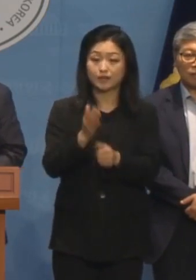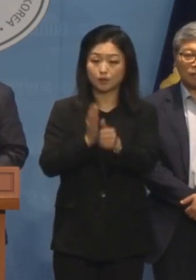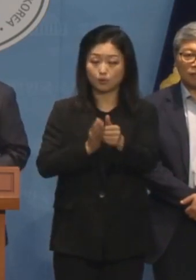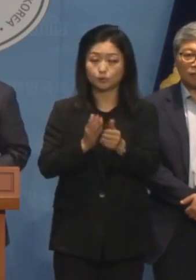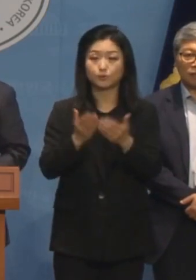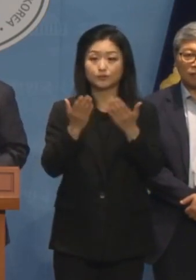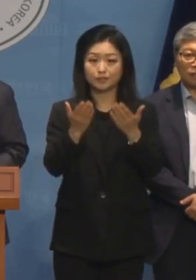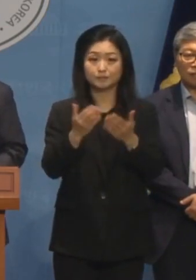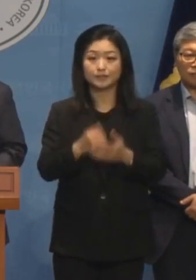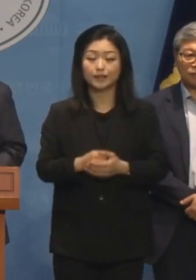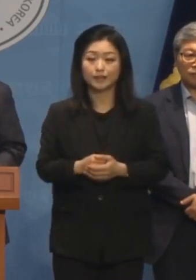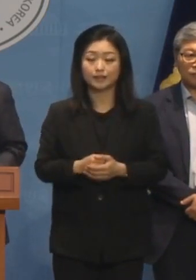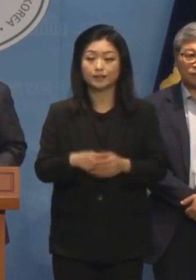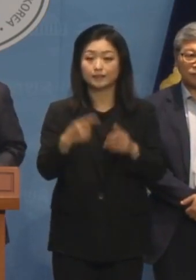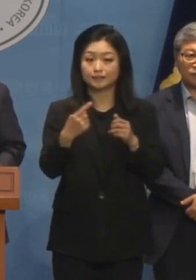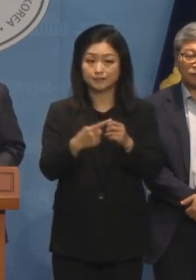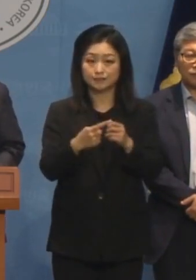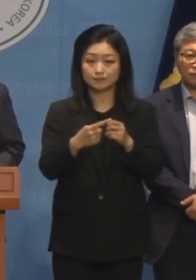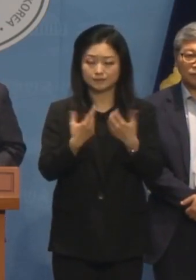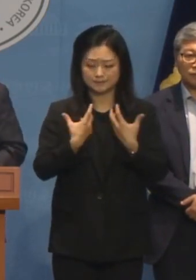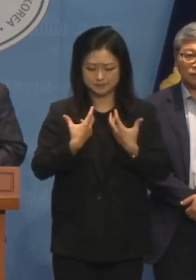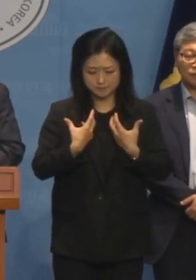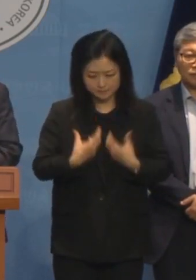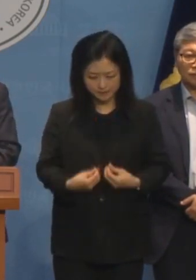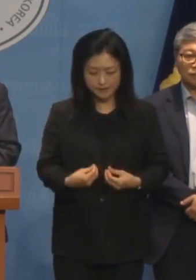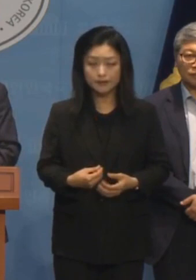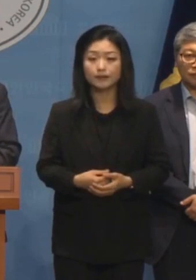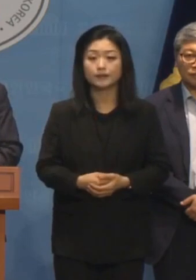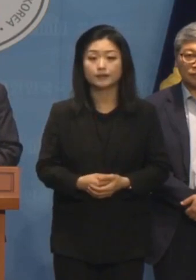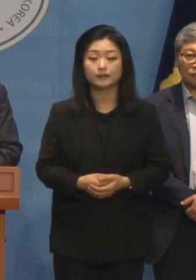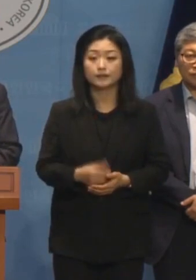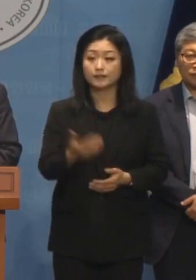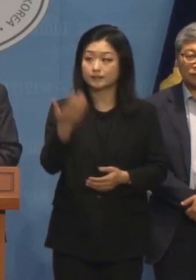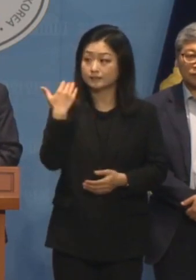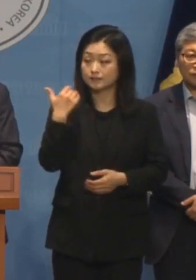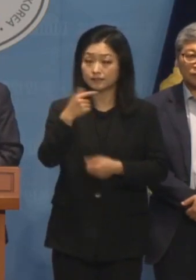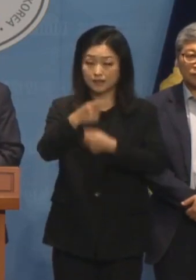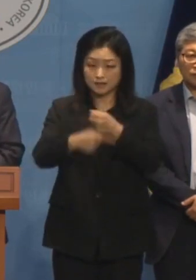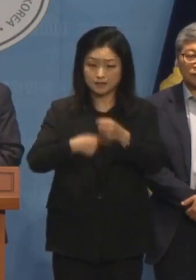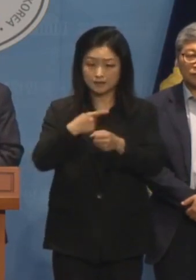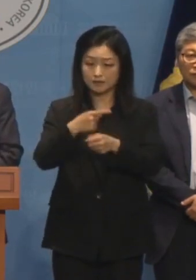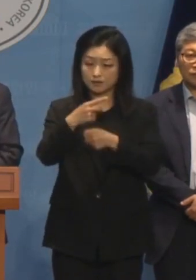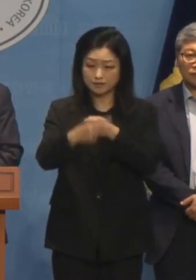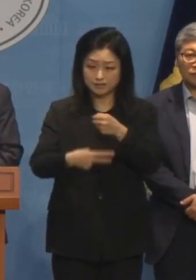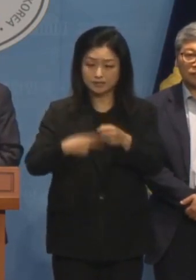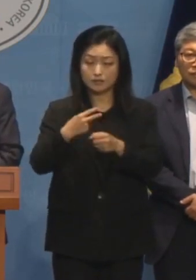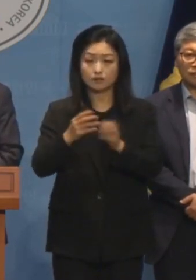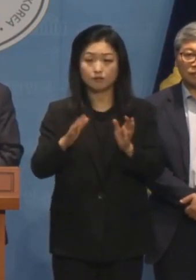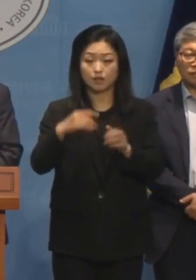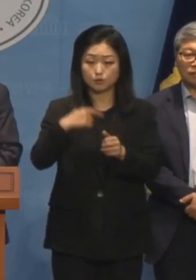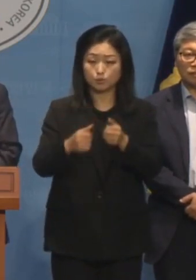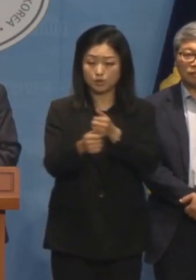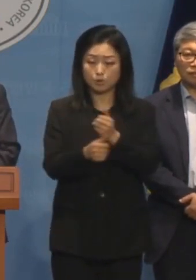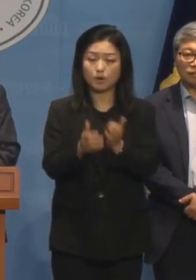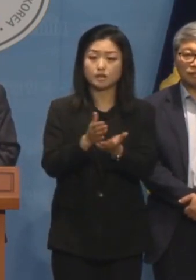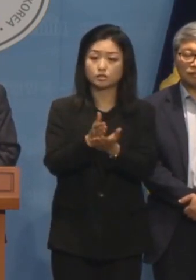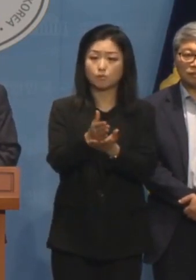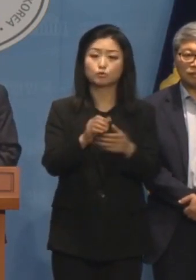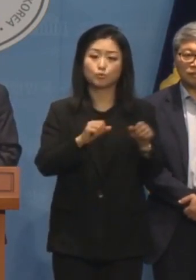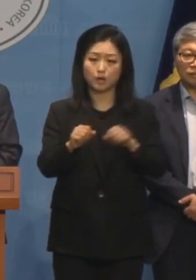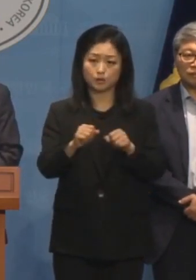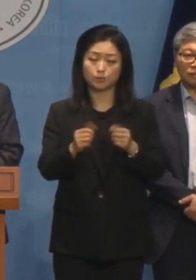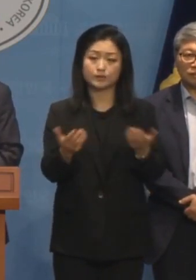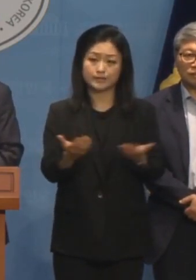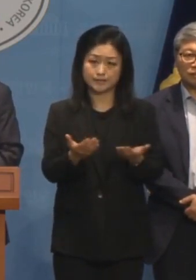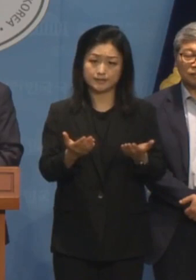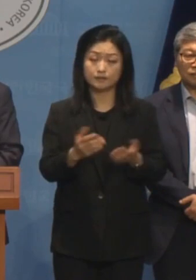호소합니다. 1. 참담합니다. 우리는 지난 1, 2년 동안 국가교육위원회 전문위원으로